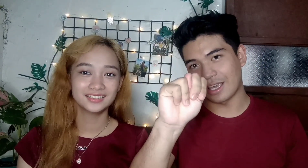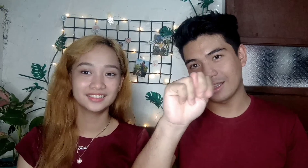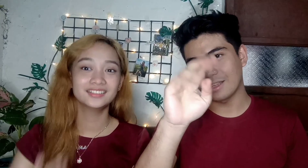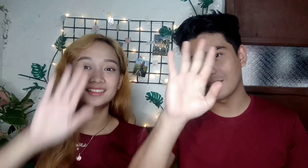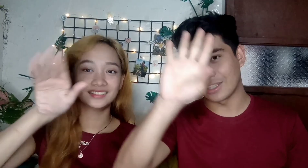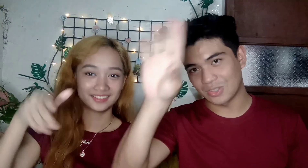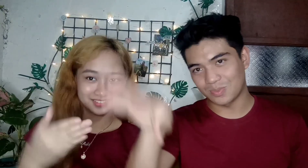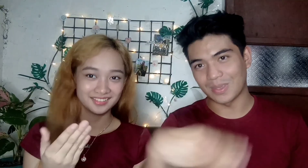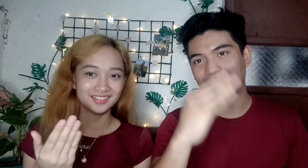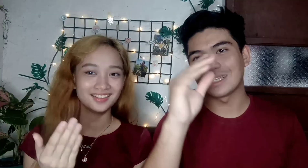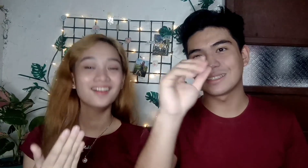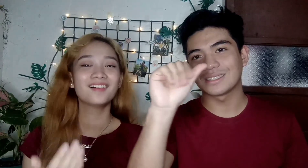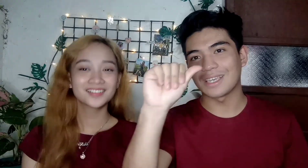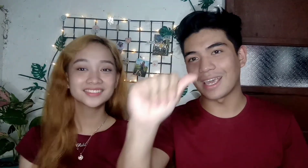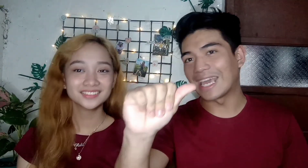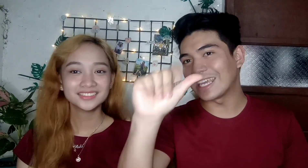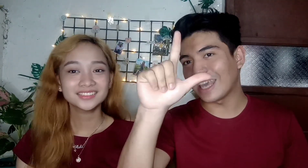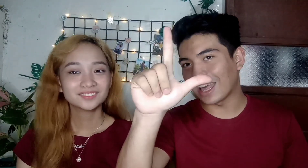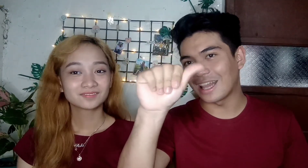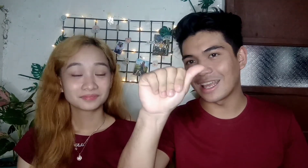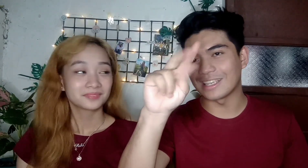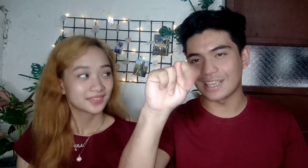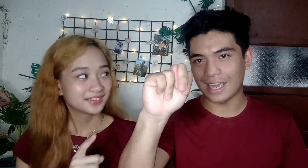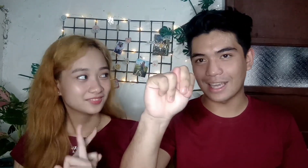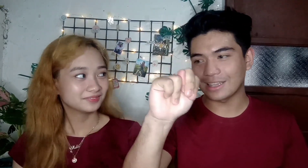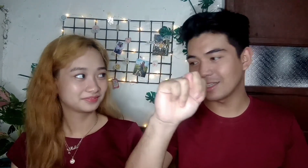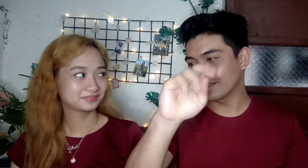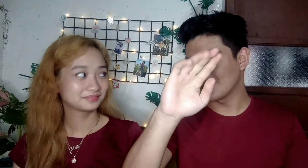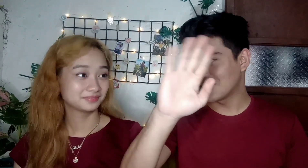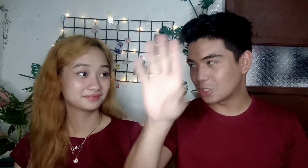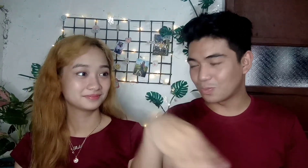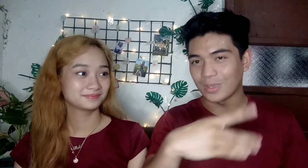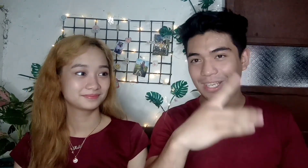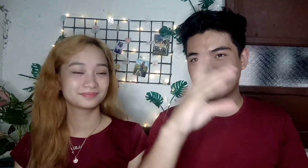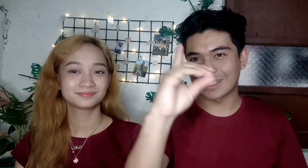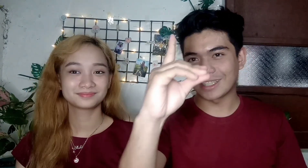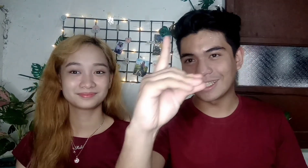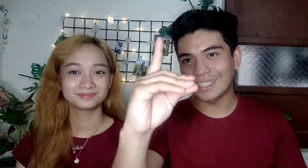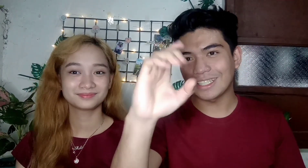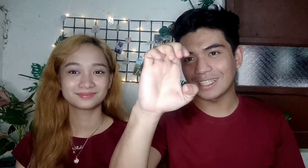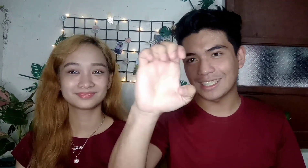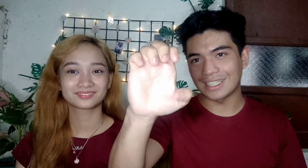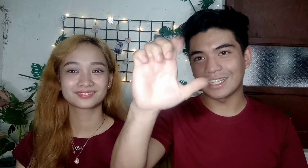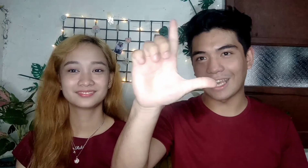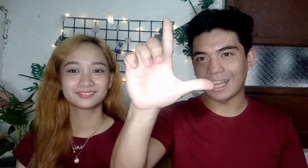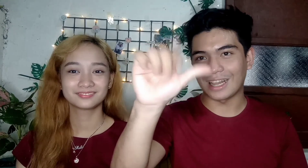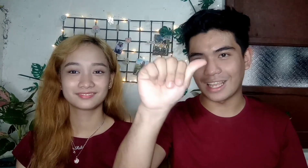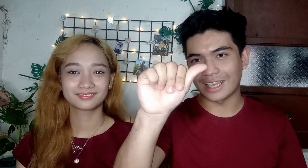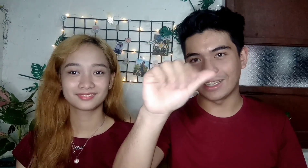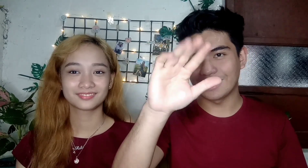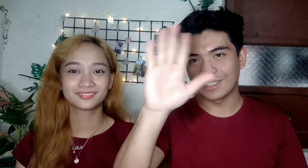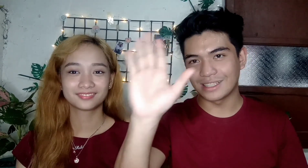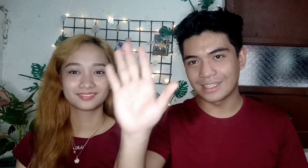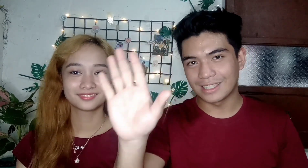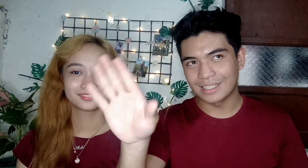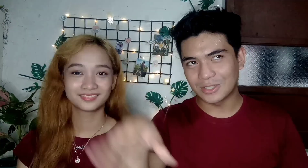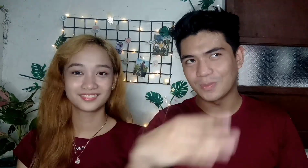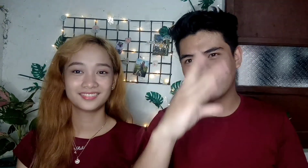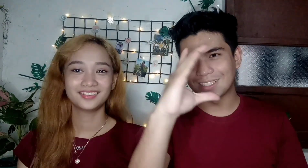I-S-T-I-A-N space A-L-A-N space D-E-L-A space